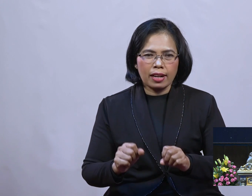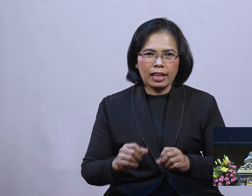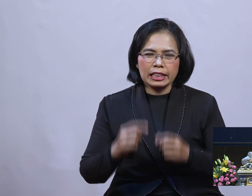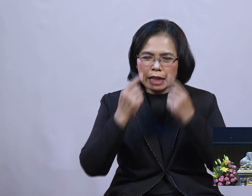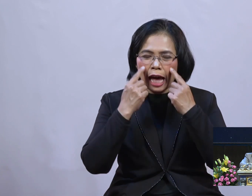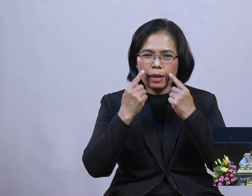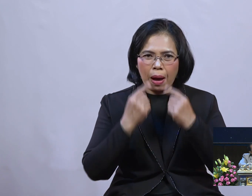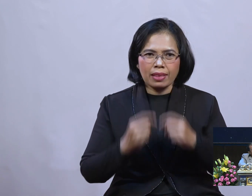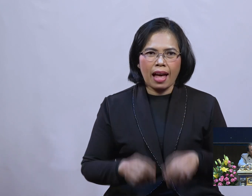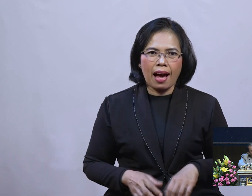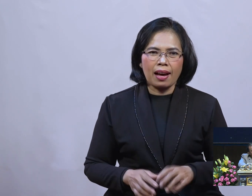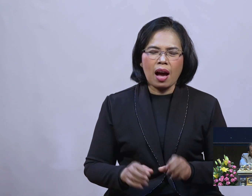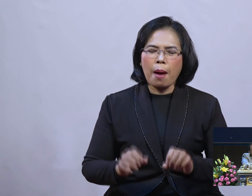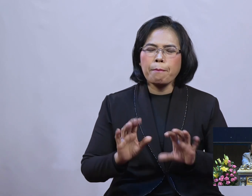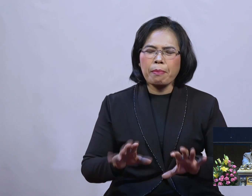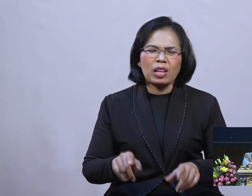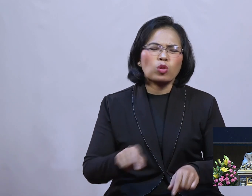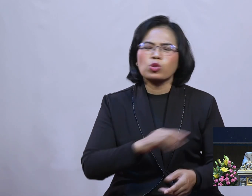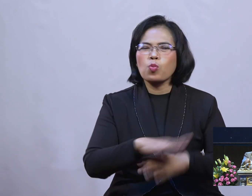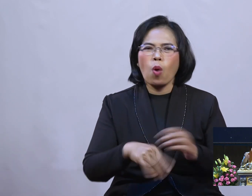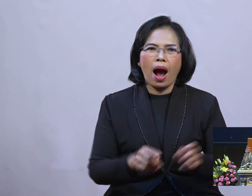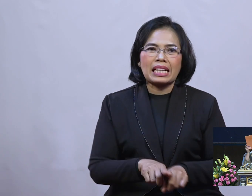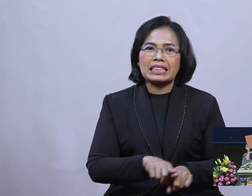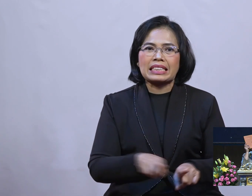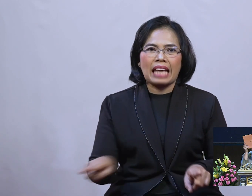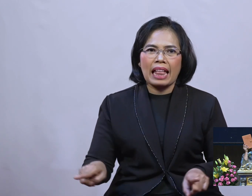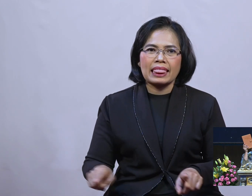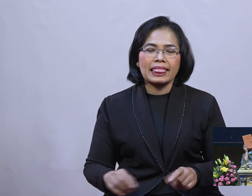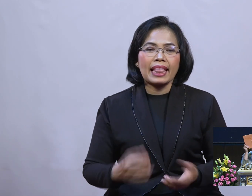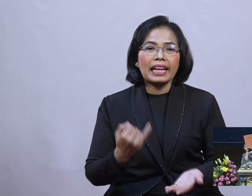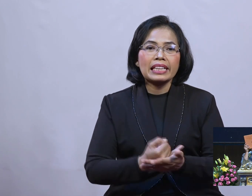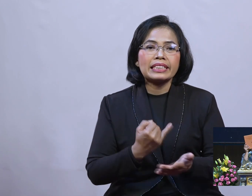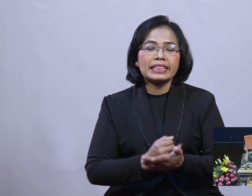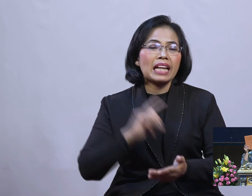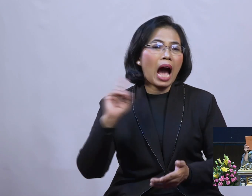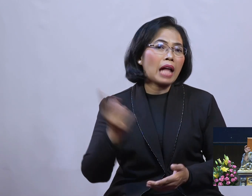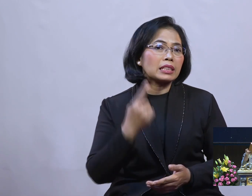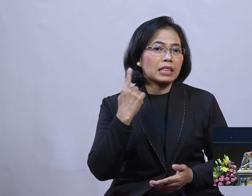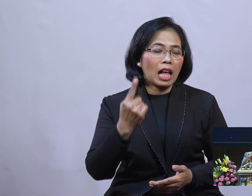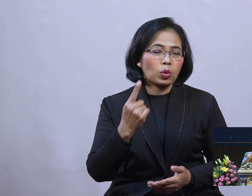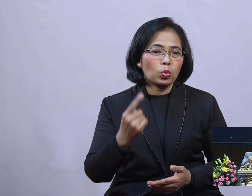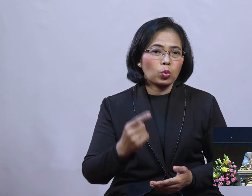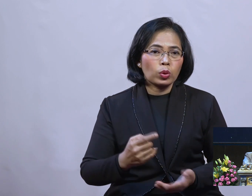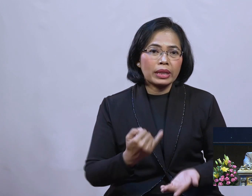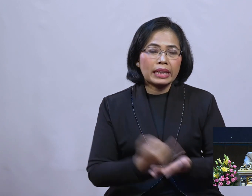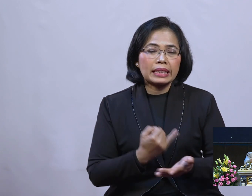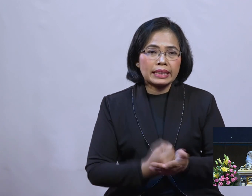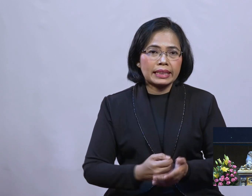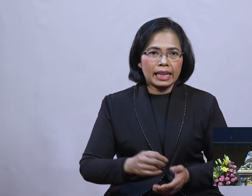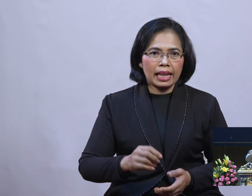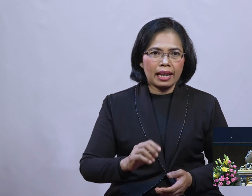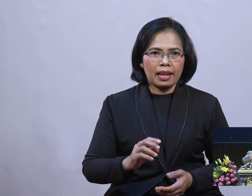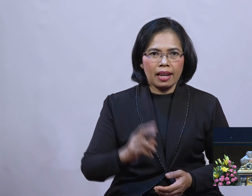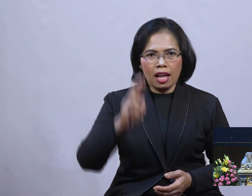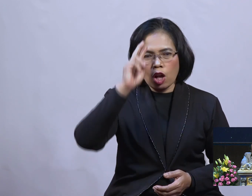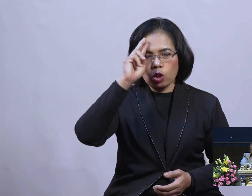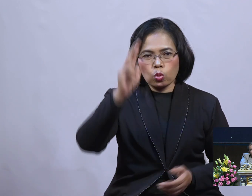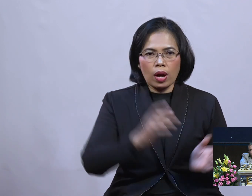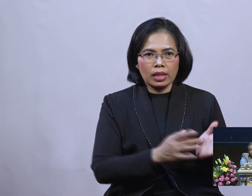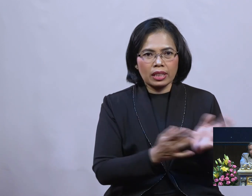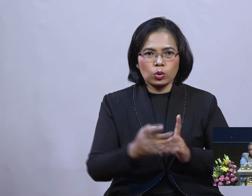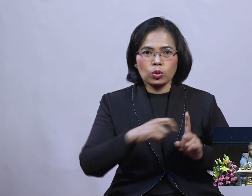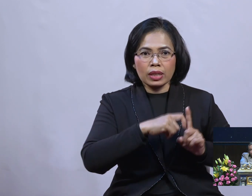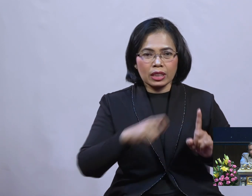sesat Hai karena Injil hanya satu injil Tuhan Yesus Kristus dan diberi nama Injil